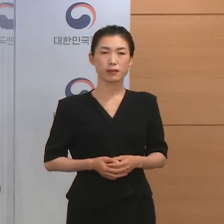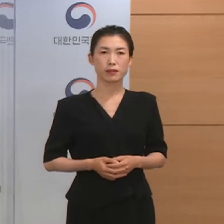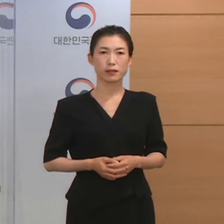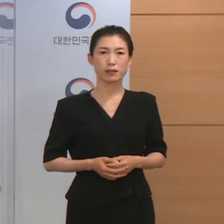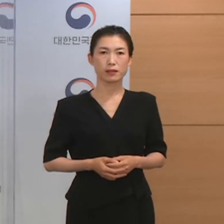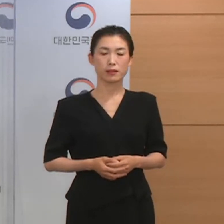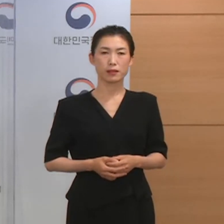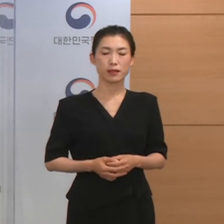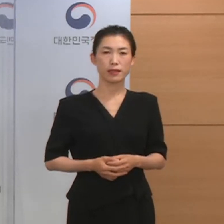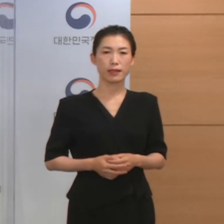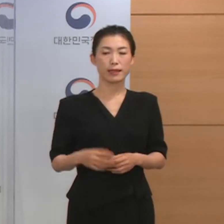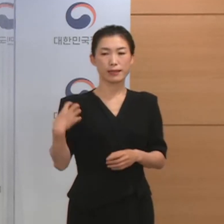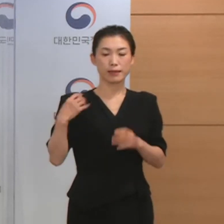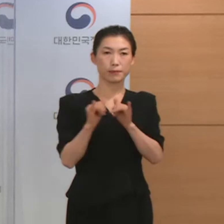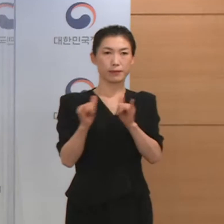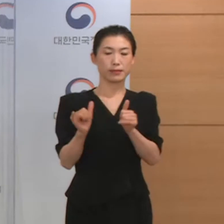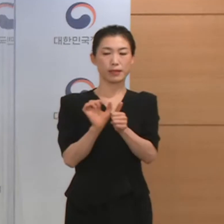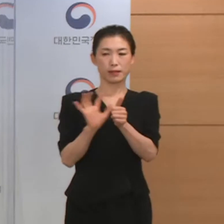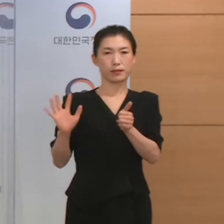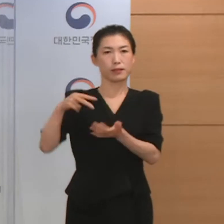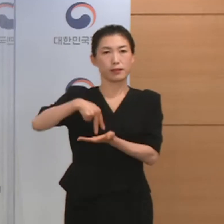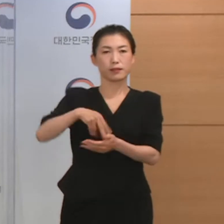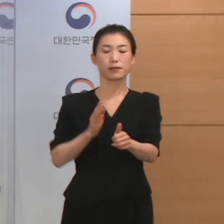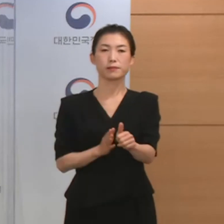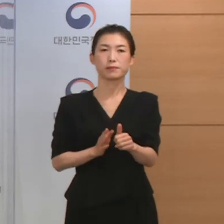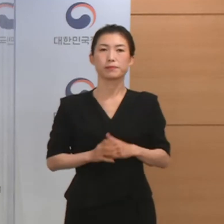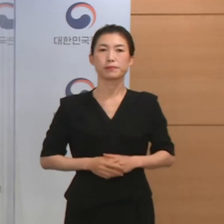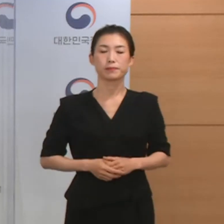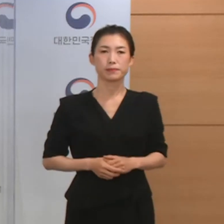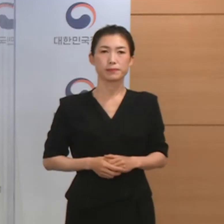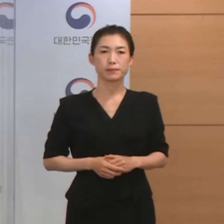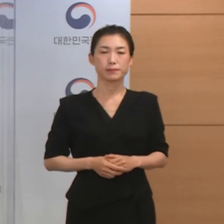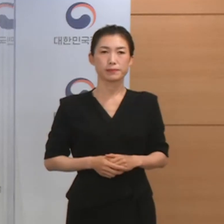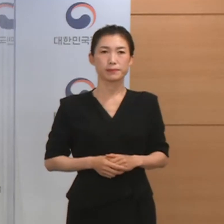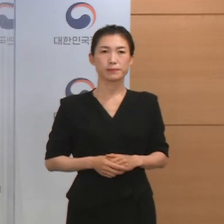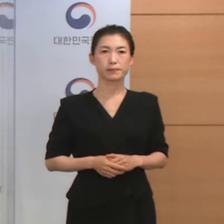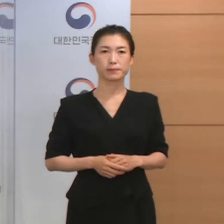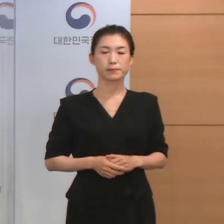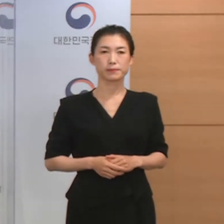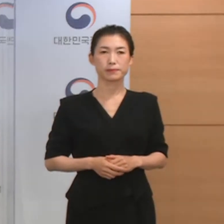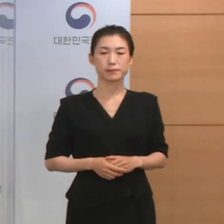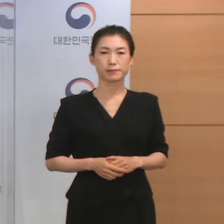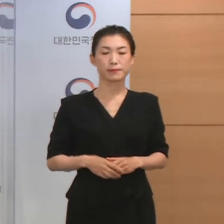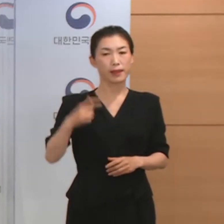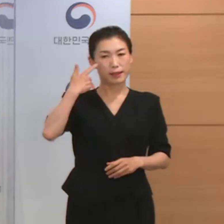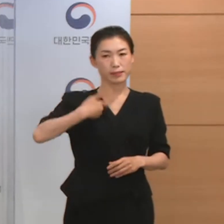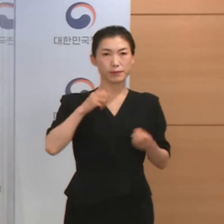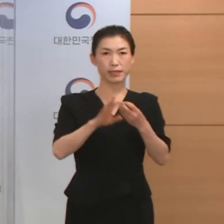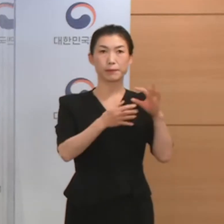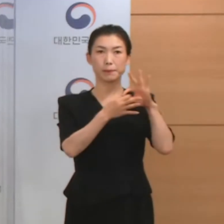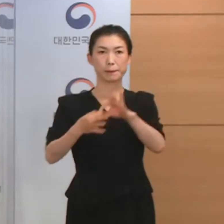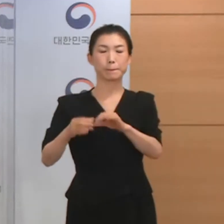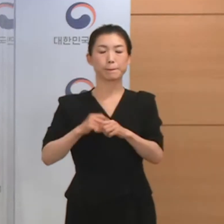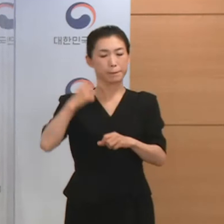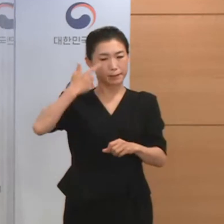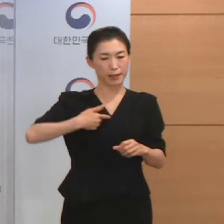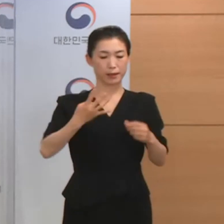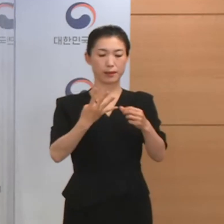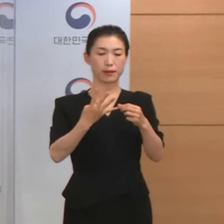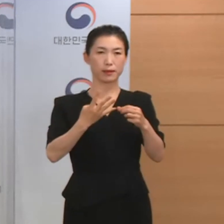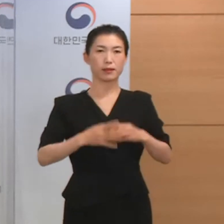배석하시는 분들은 단상 위로 올라와 주시기 바랍니다. 네, 질의응답 이어가도록 하겠습니다. 네 번째